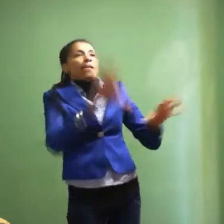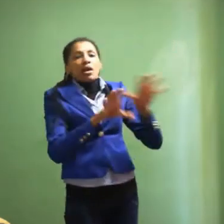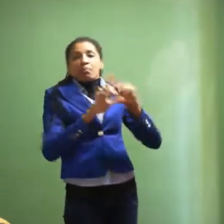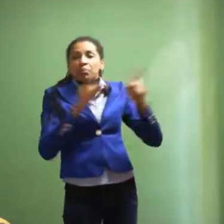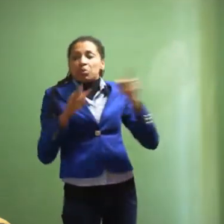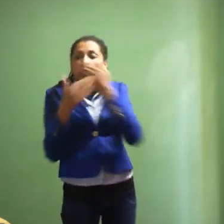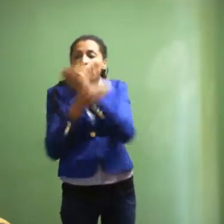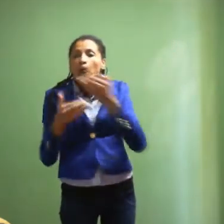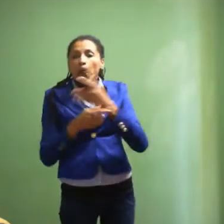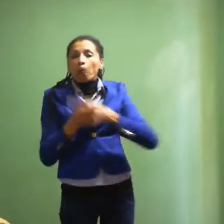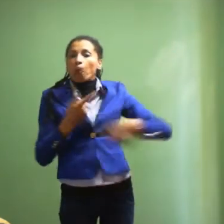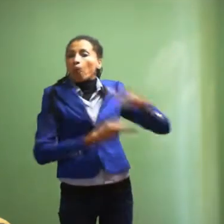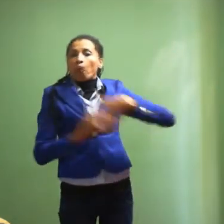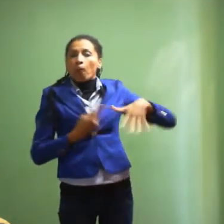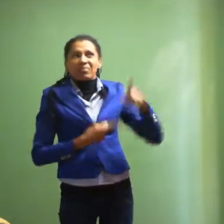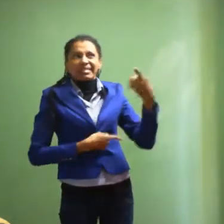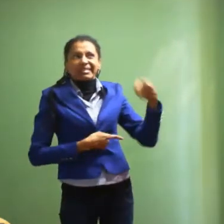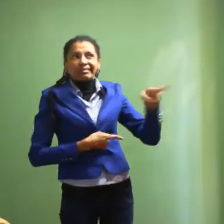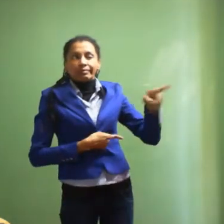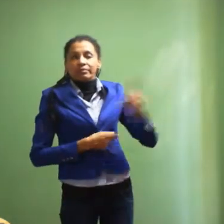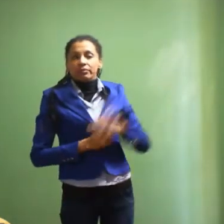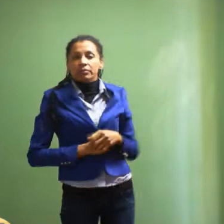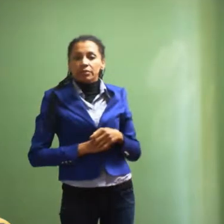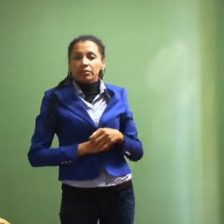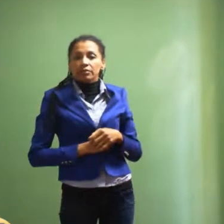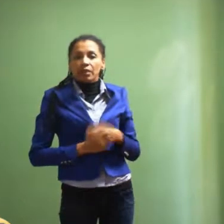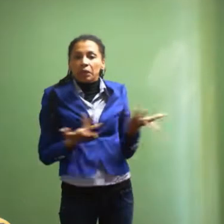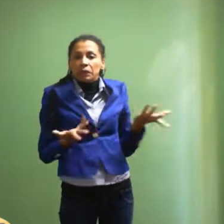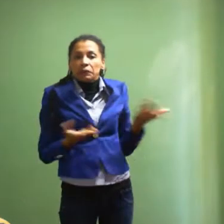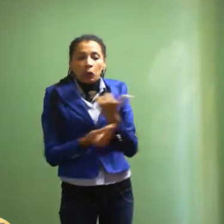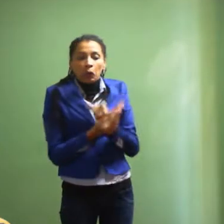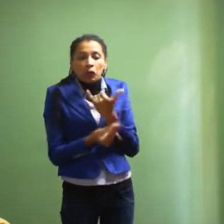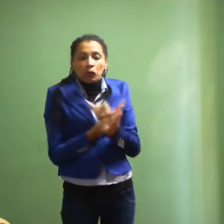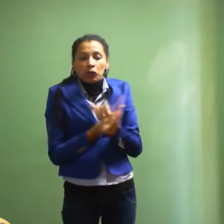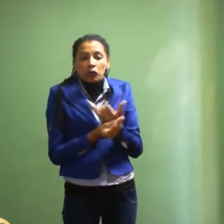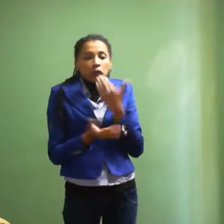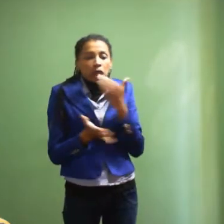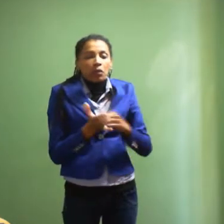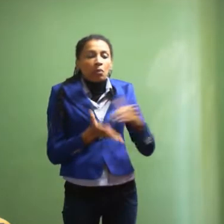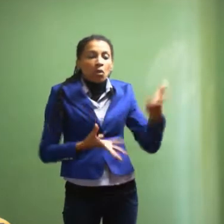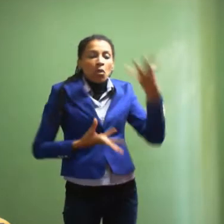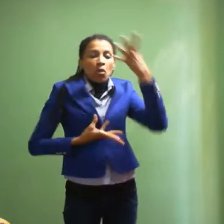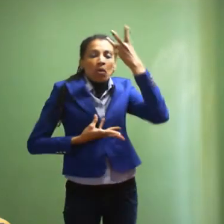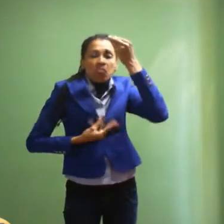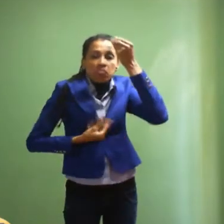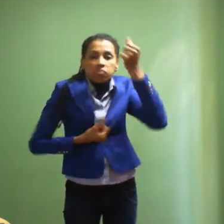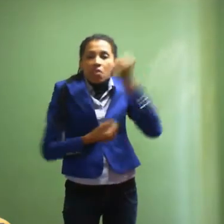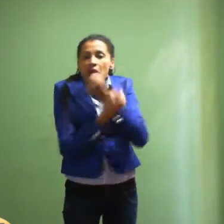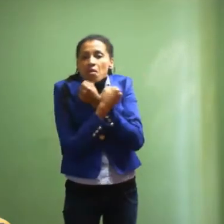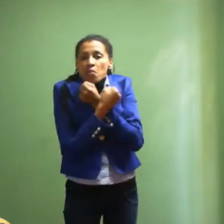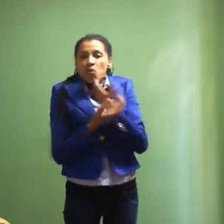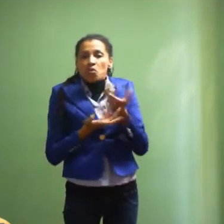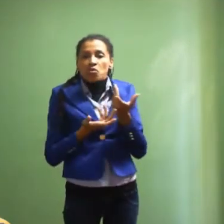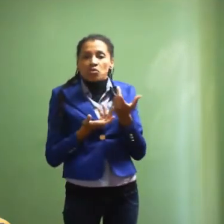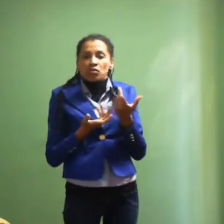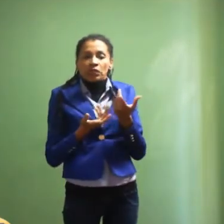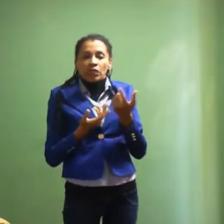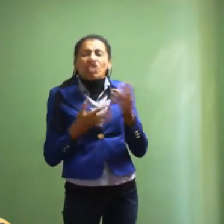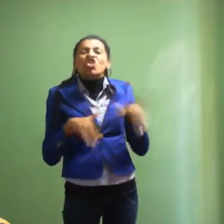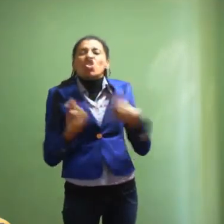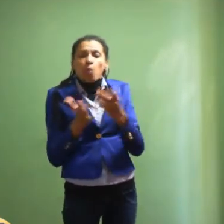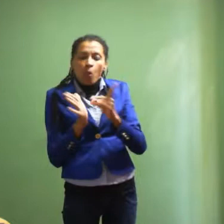cosas que no son concretas, abstractas, que son, por ejemplo, los valores, el amor, el cariño. ¿Cómo vamos a hacer eso